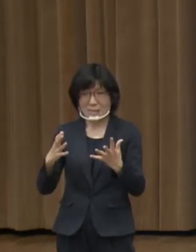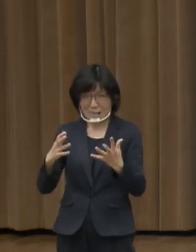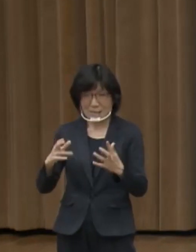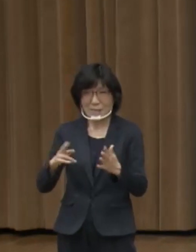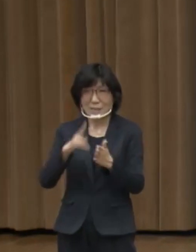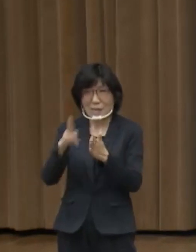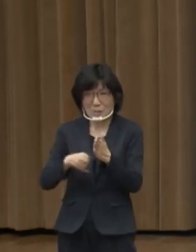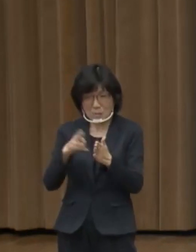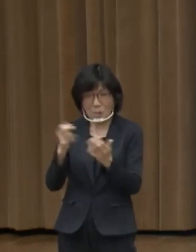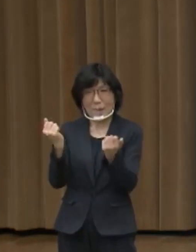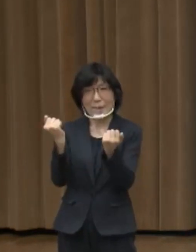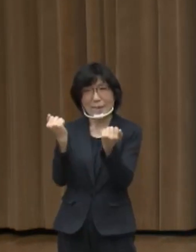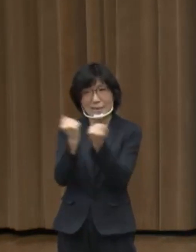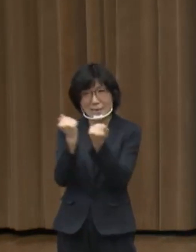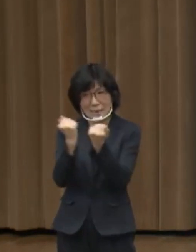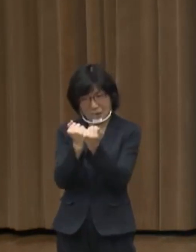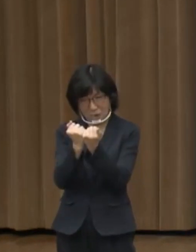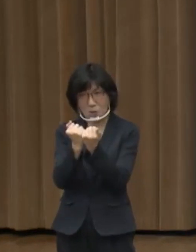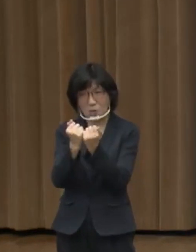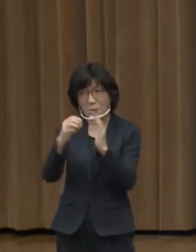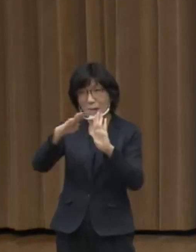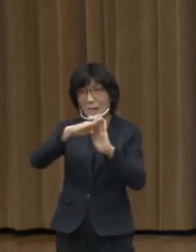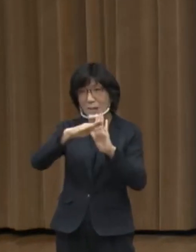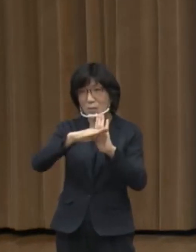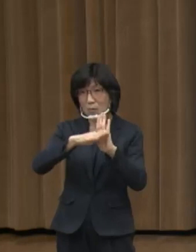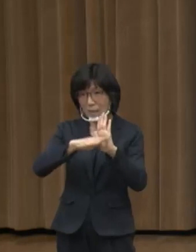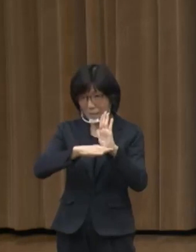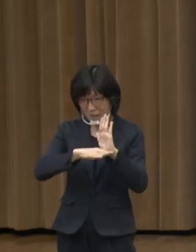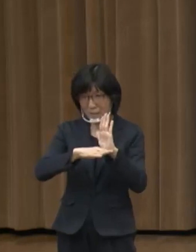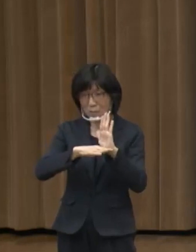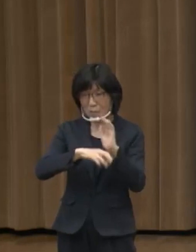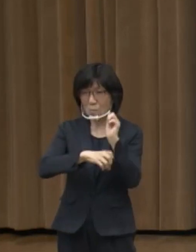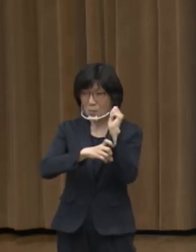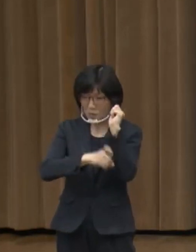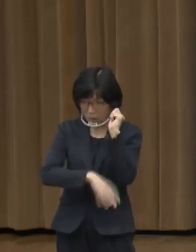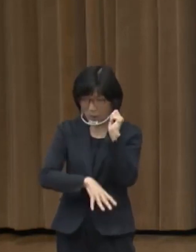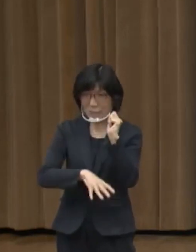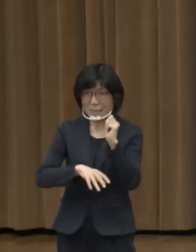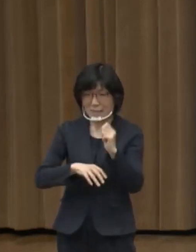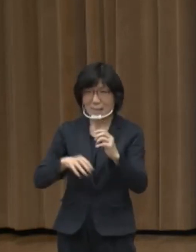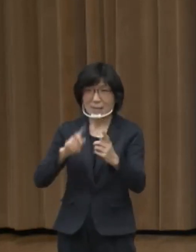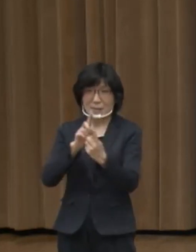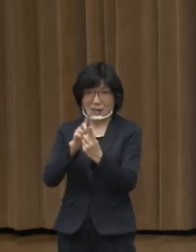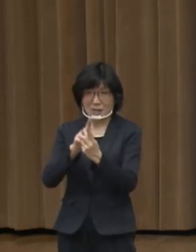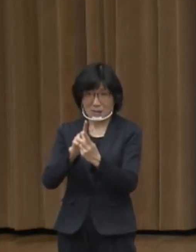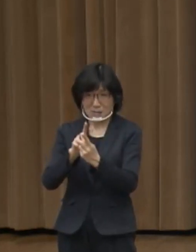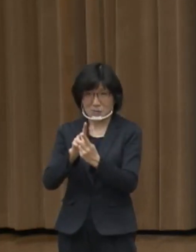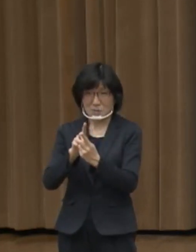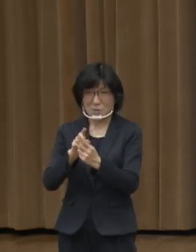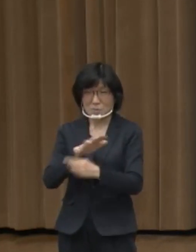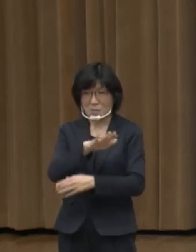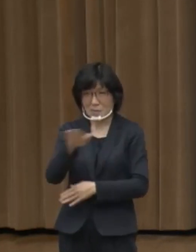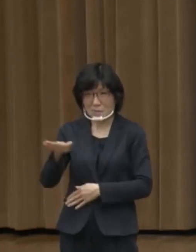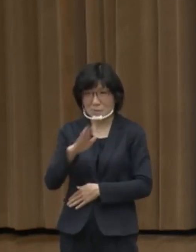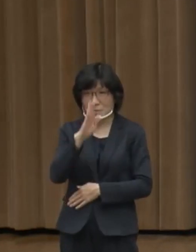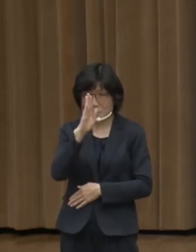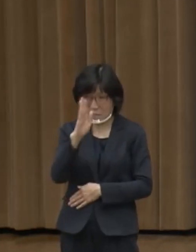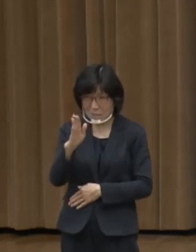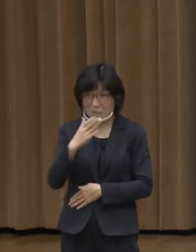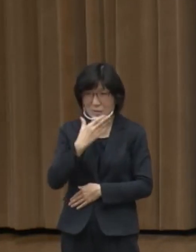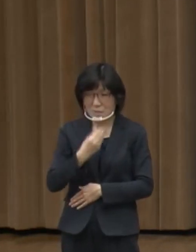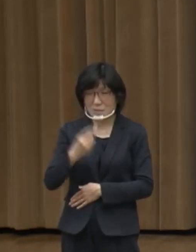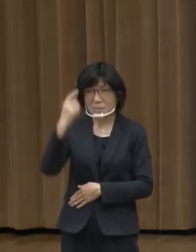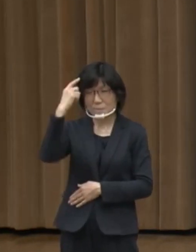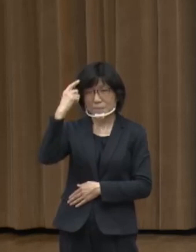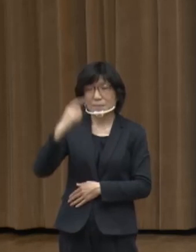ットなどのガイドラインにのっとった感染対策を行っていただくようお願いを申し上げたい